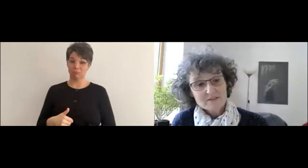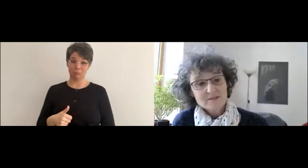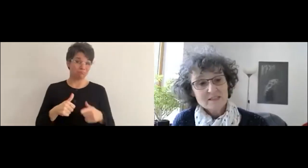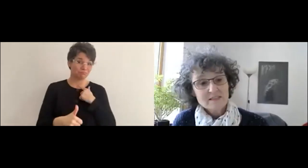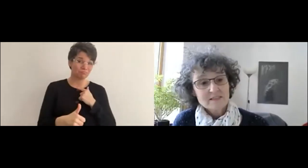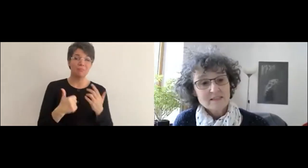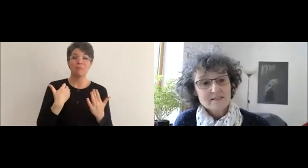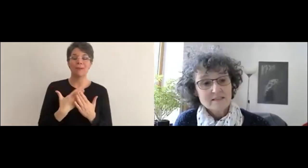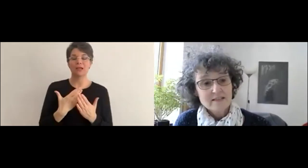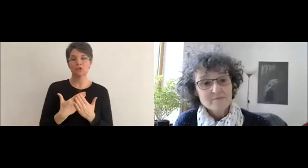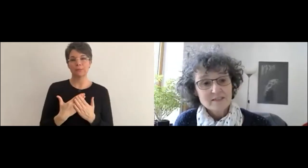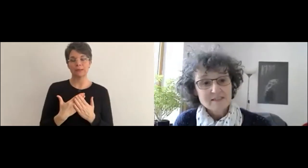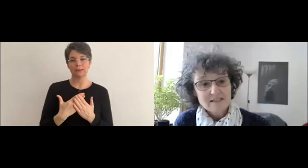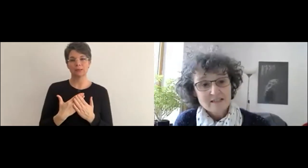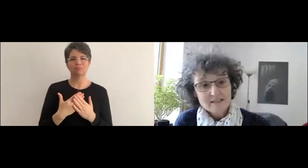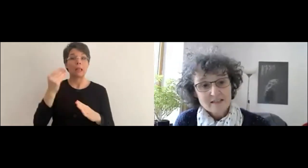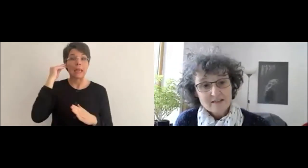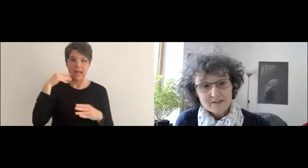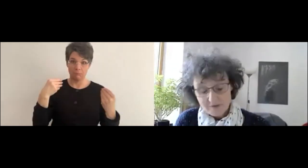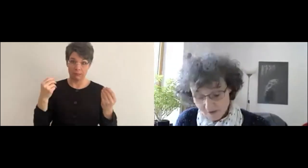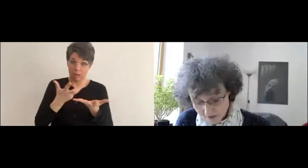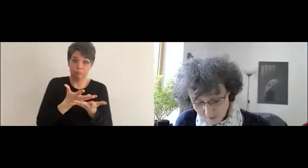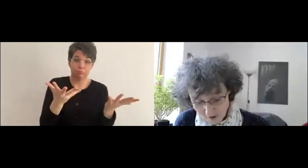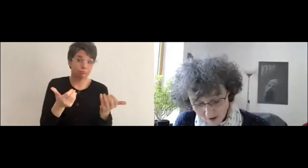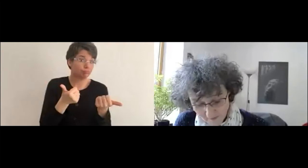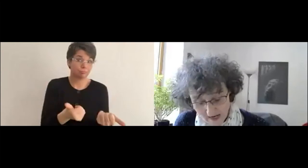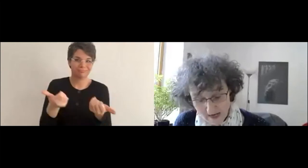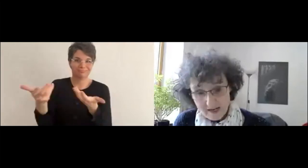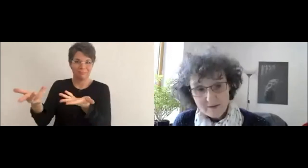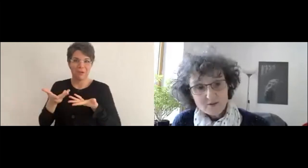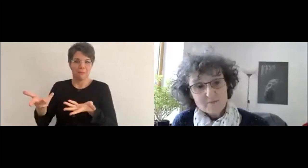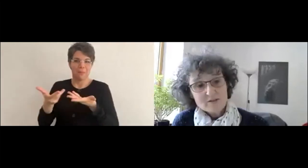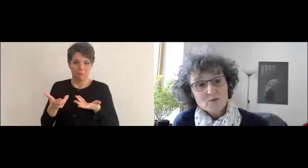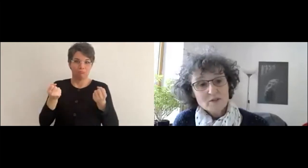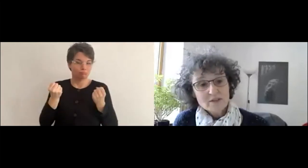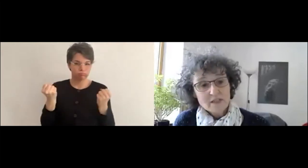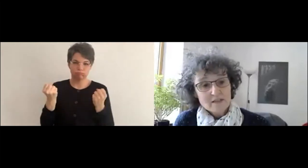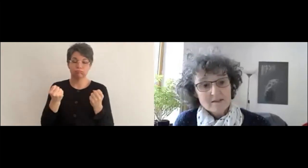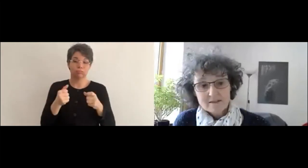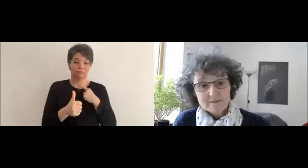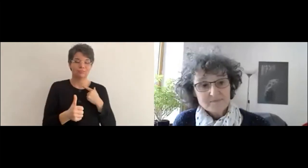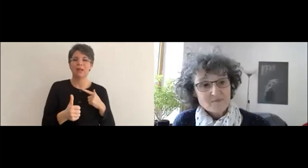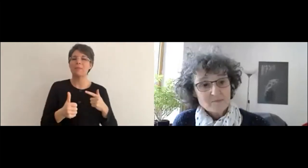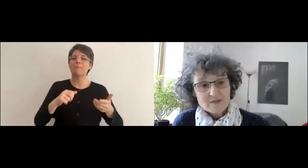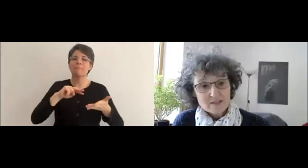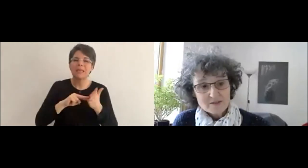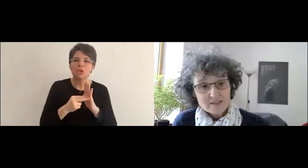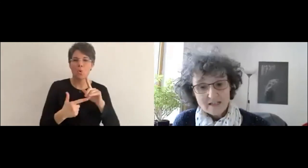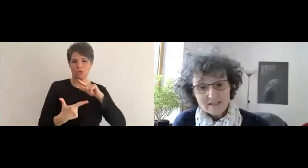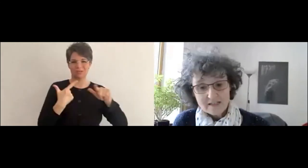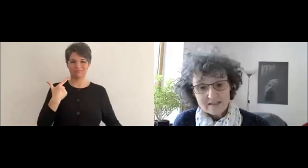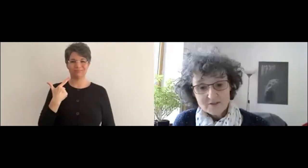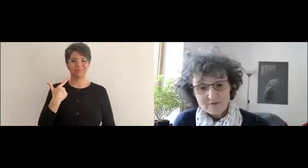einmal natürlich das ganze Lernmaterial, was wir von euch bekommen, aber auch Methoden bis hin